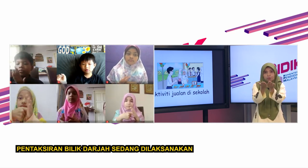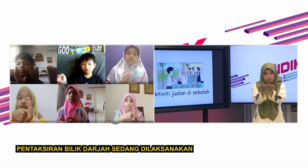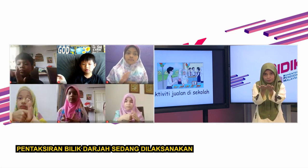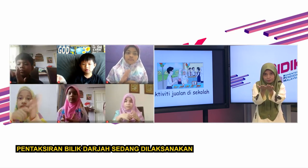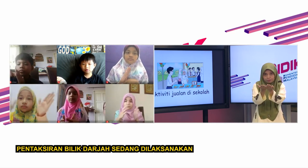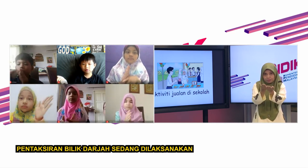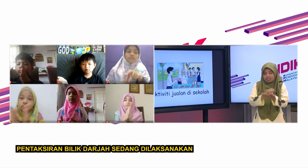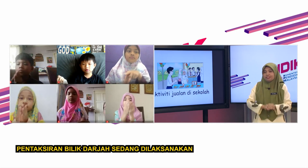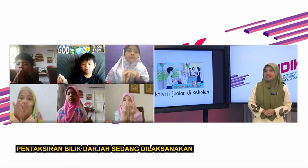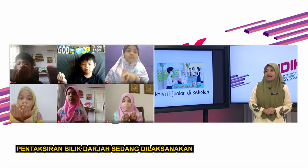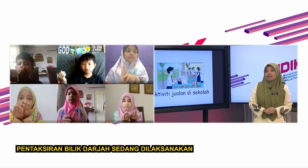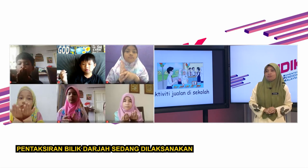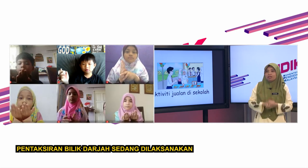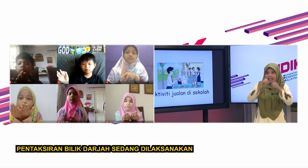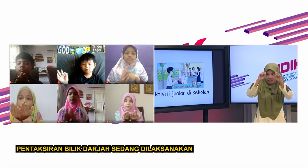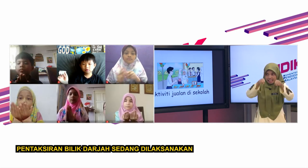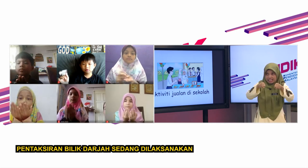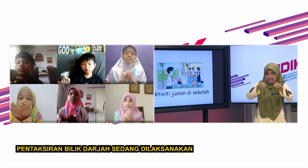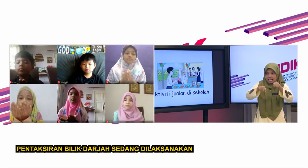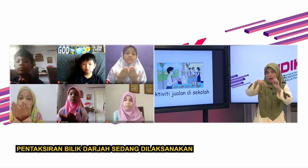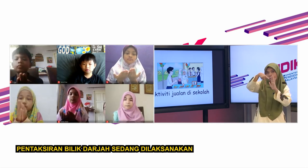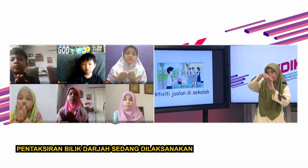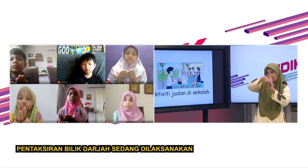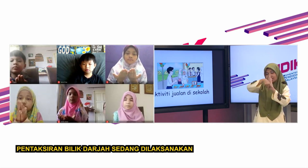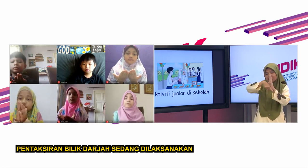buku. Okey. Boleh?